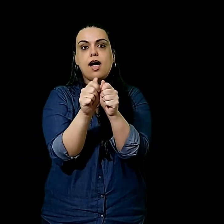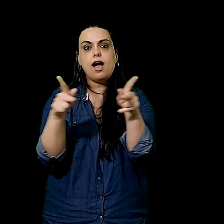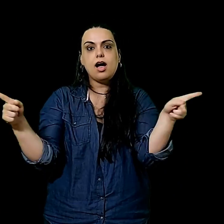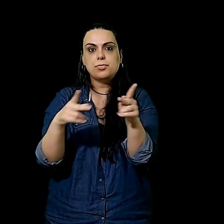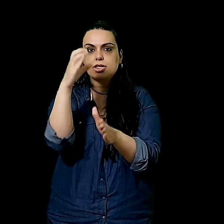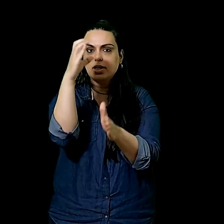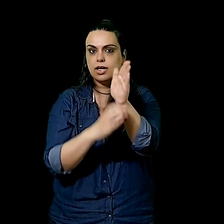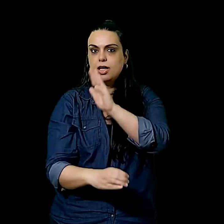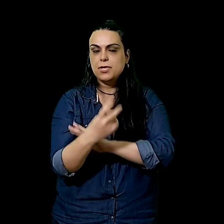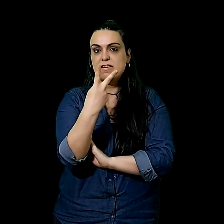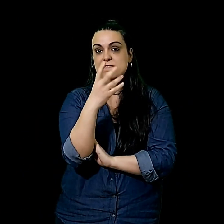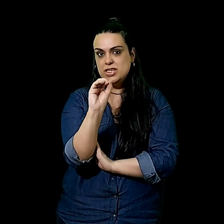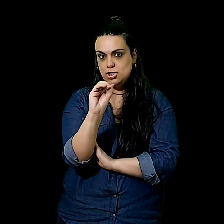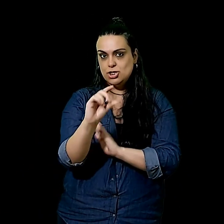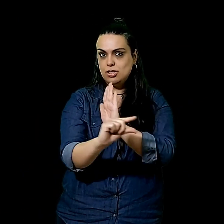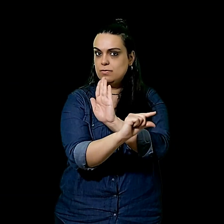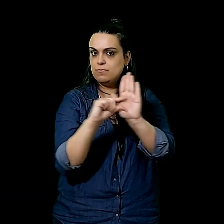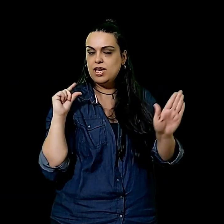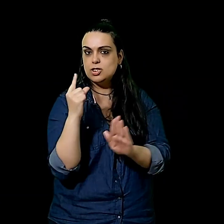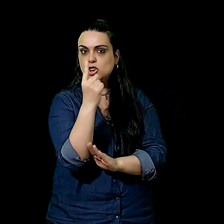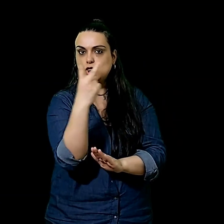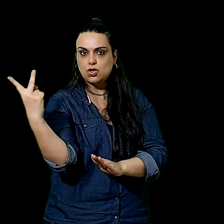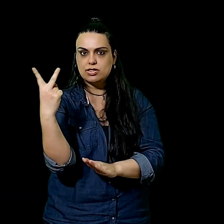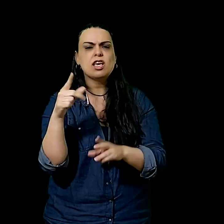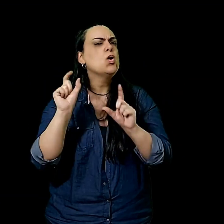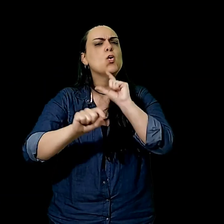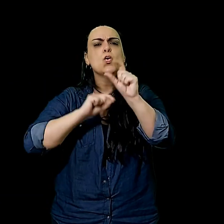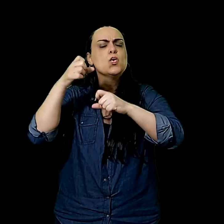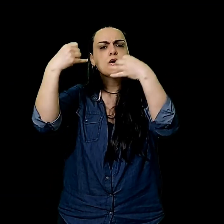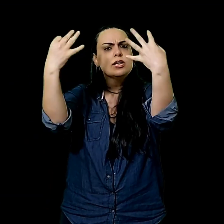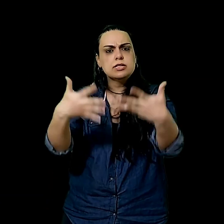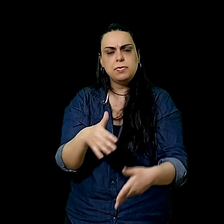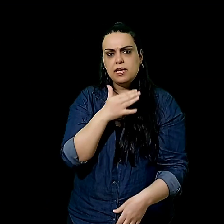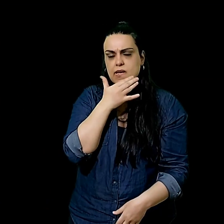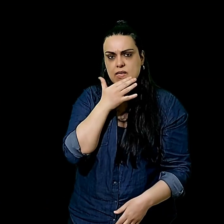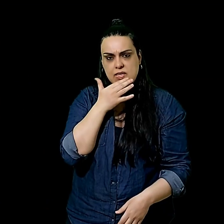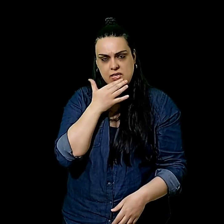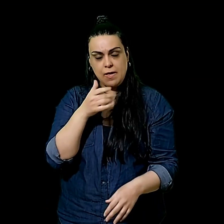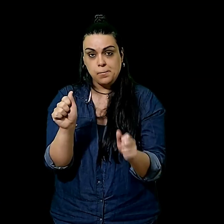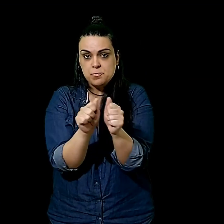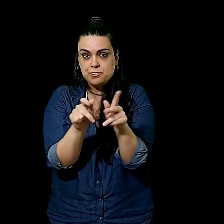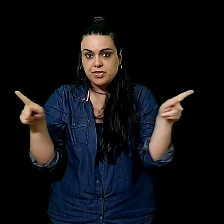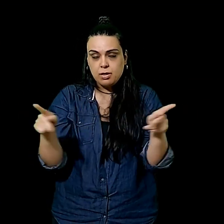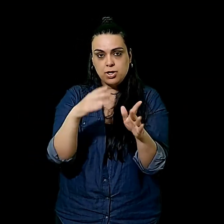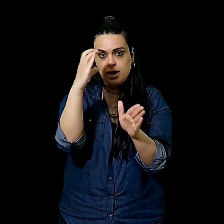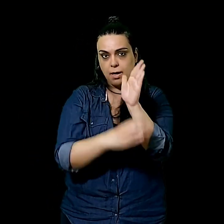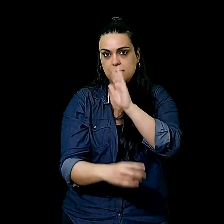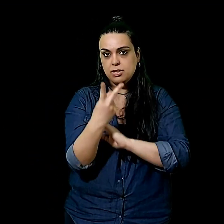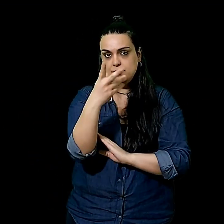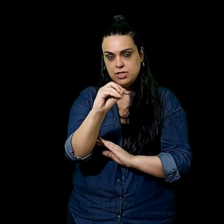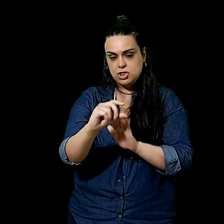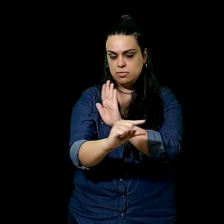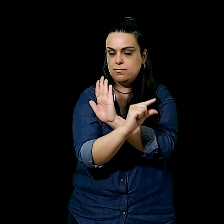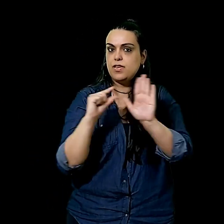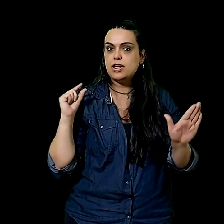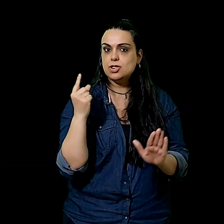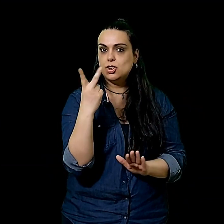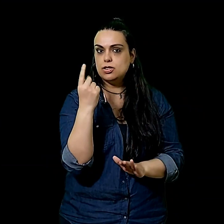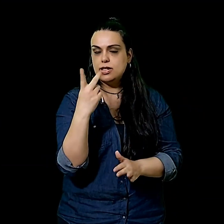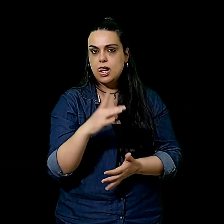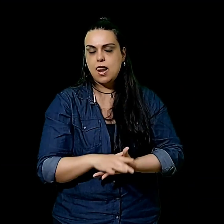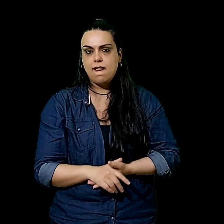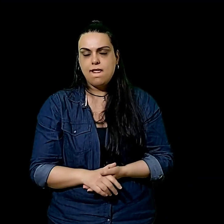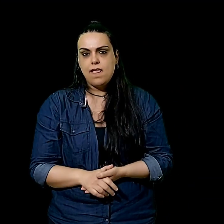Apocalipse capítulo de número 20, verso 12. O que está escrito lá? Em Apocalipse capítulo 20, verso de número